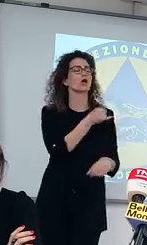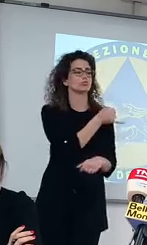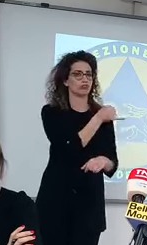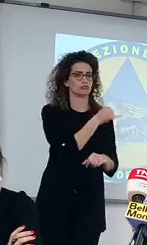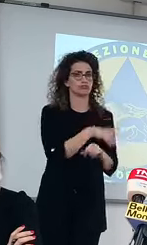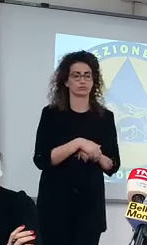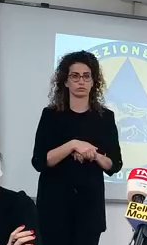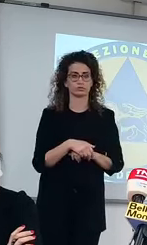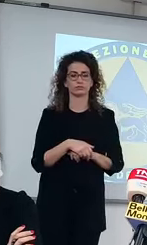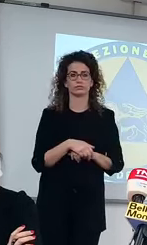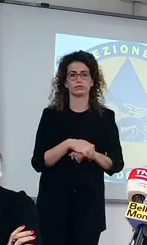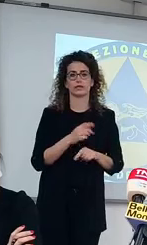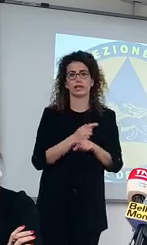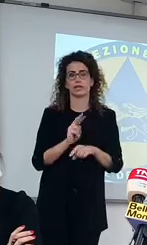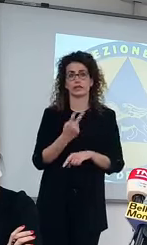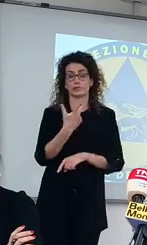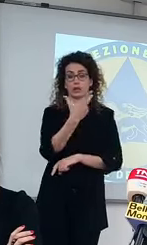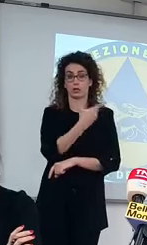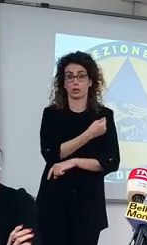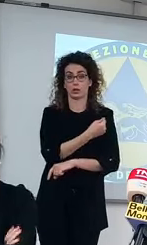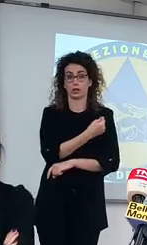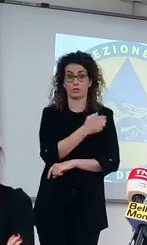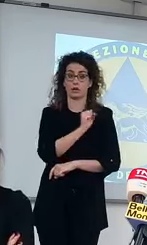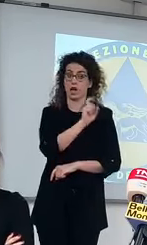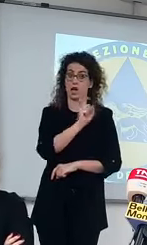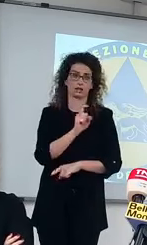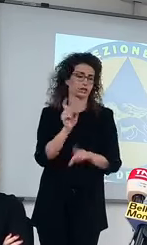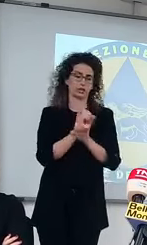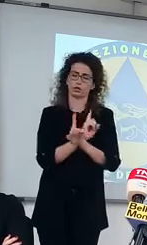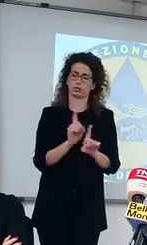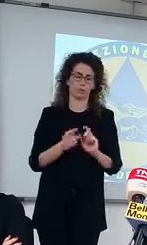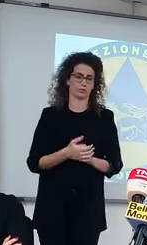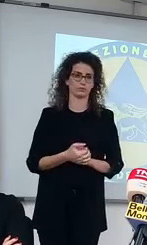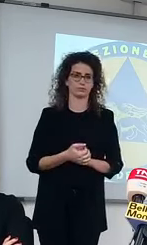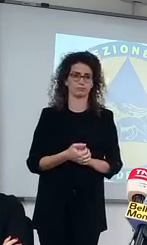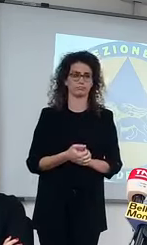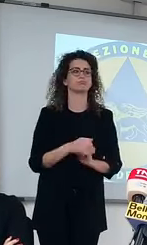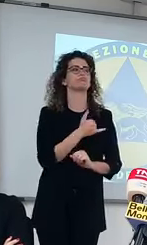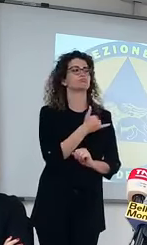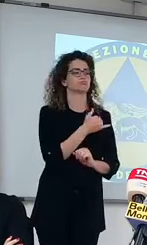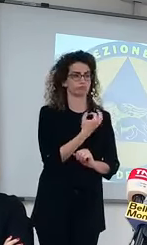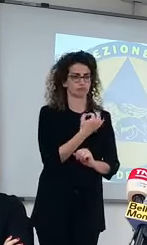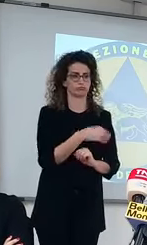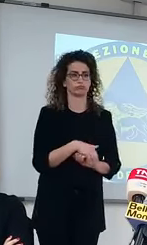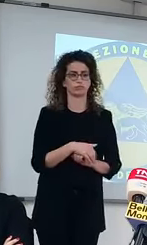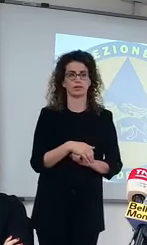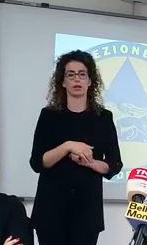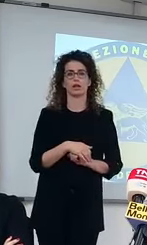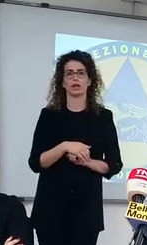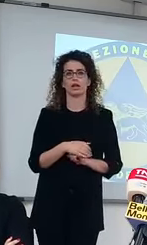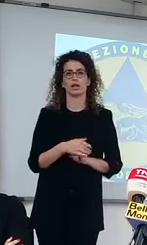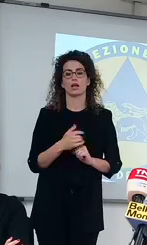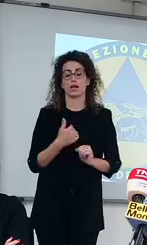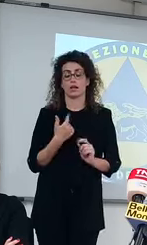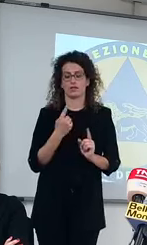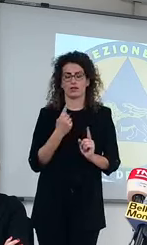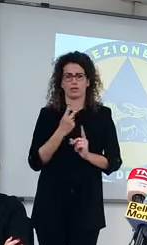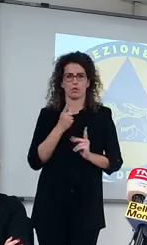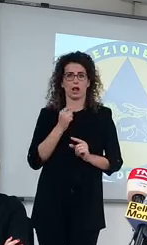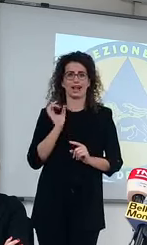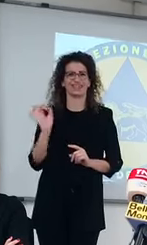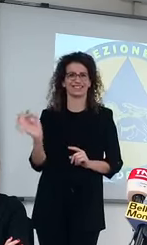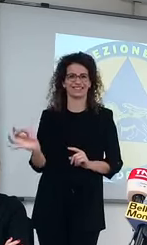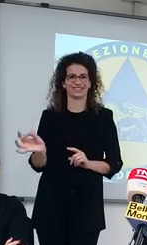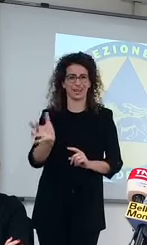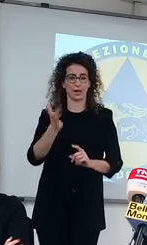Sono in richiamo di seconda dose e non faranno più AstraZeneca. Certo. Devo dirvi, anche se in maniera rara,